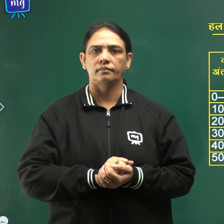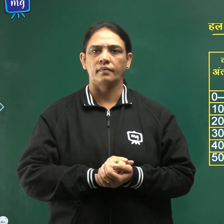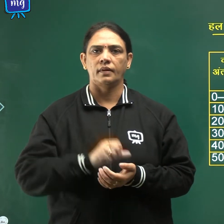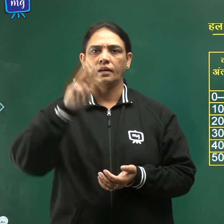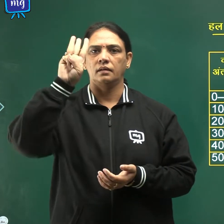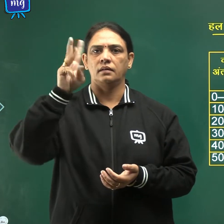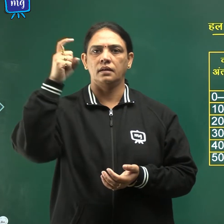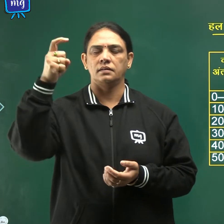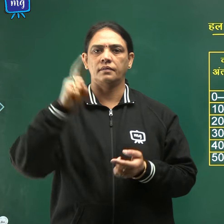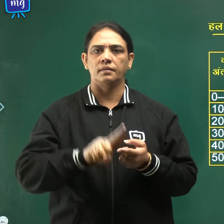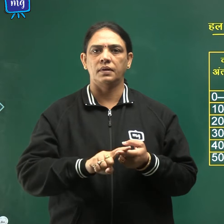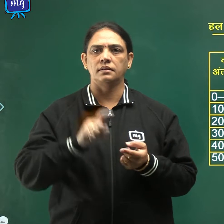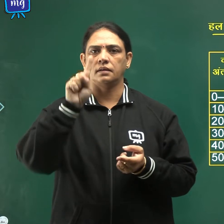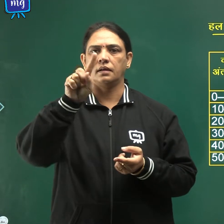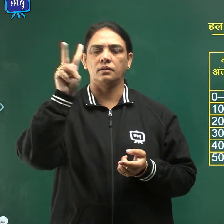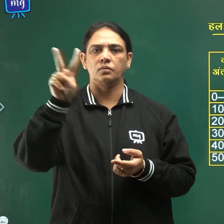37 + 12